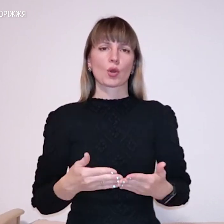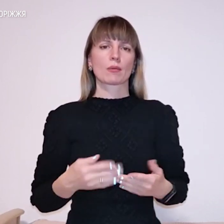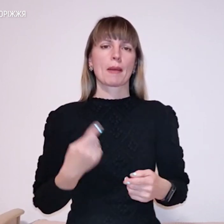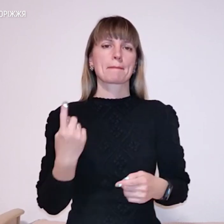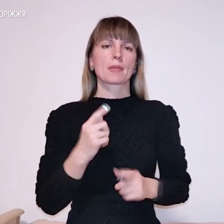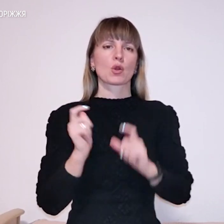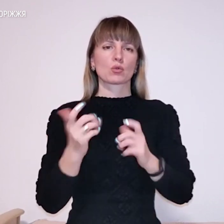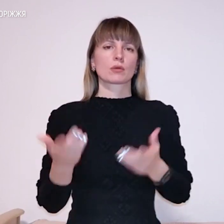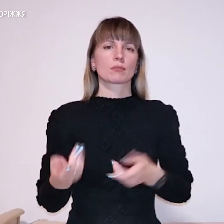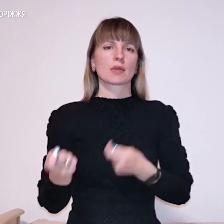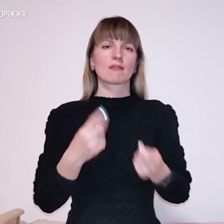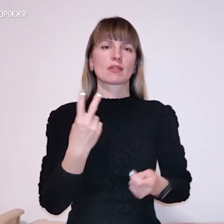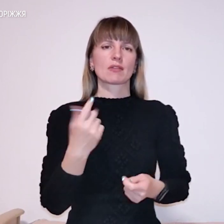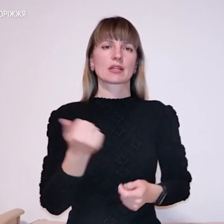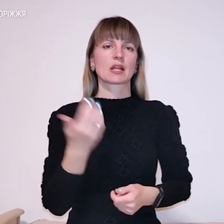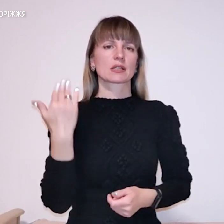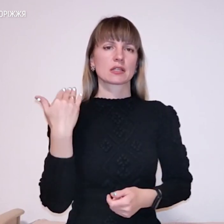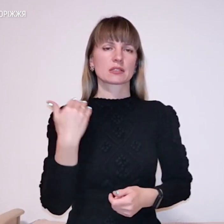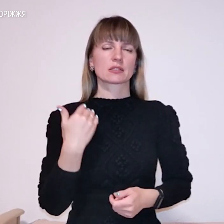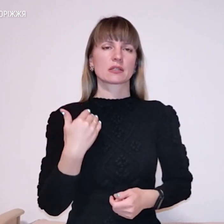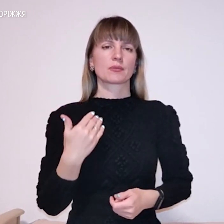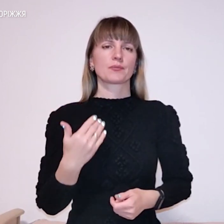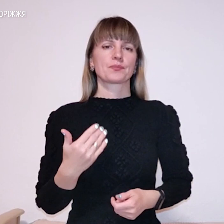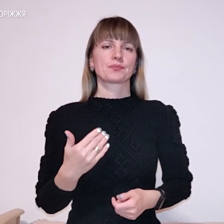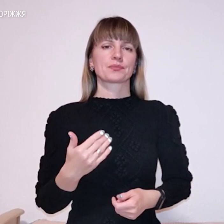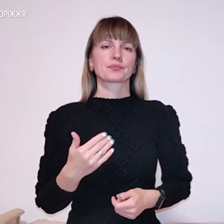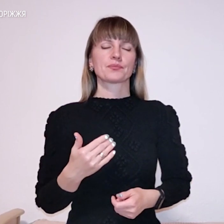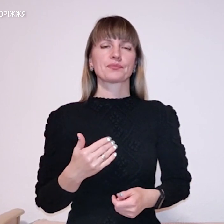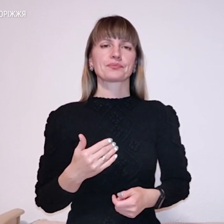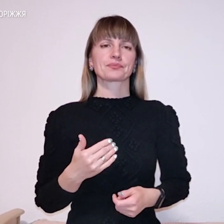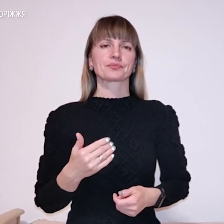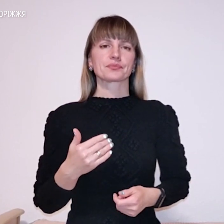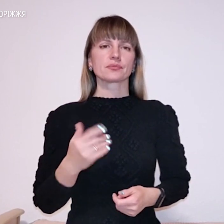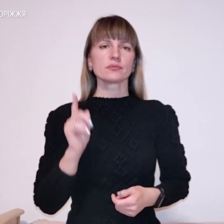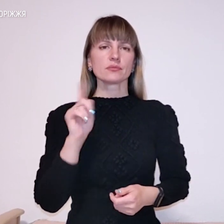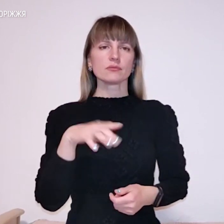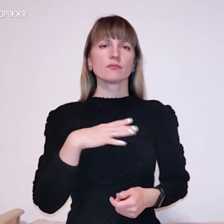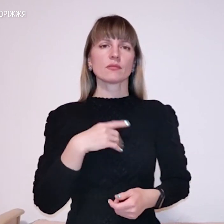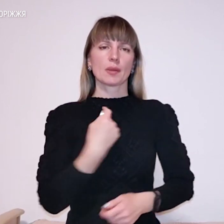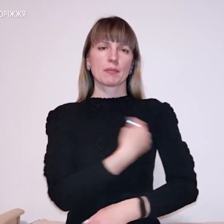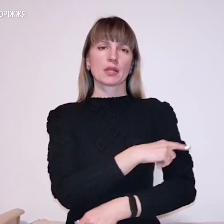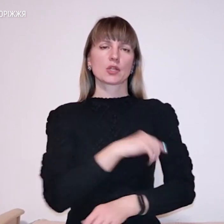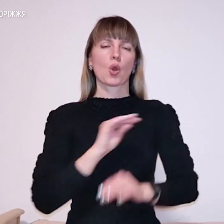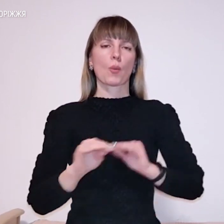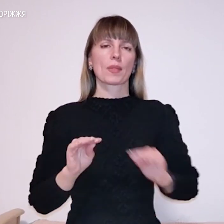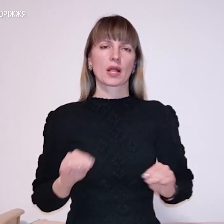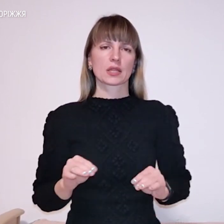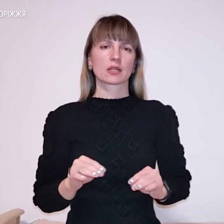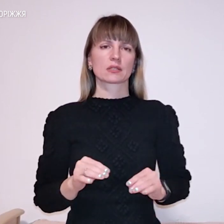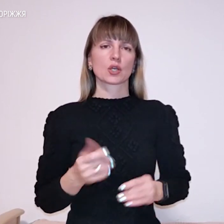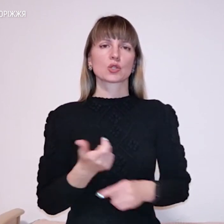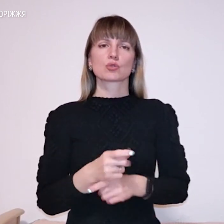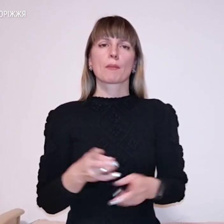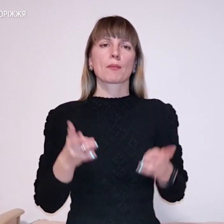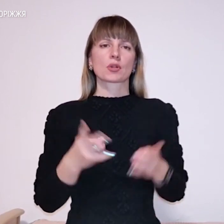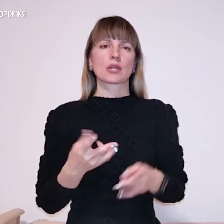був 2 тижні назад. Перший вантаж, який був 2 тижні тому, там було медичне обладнання. Дуже потрібне для